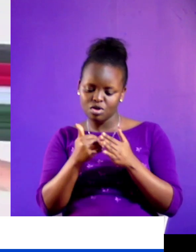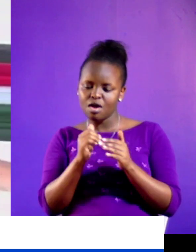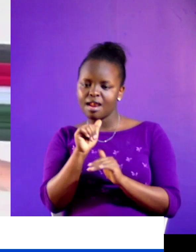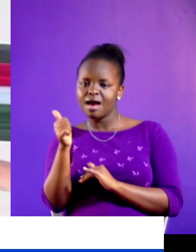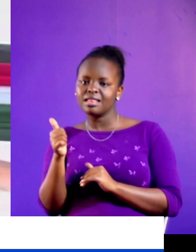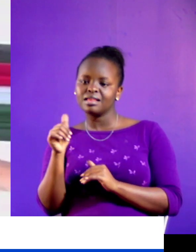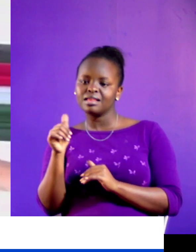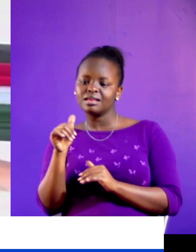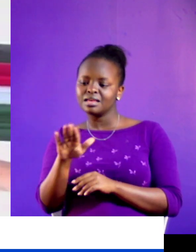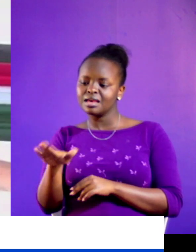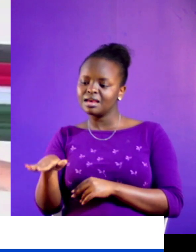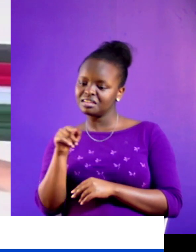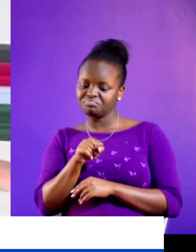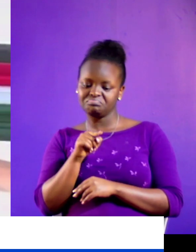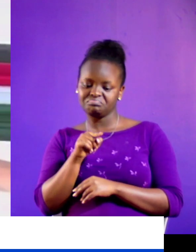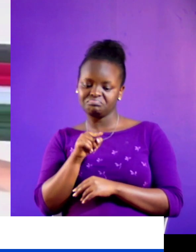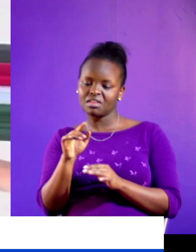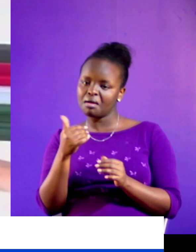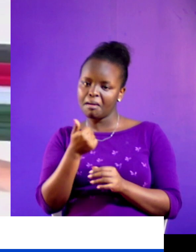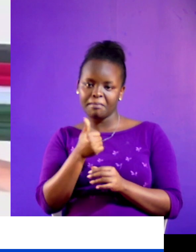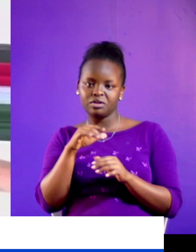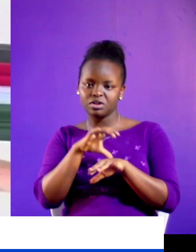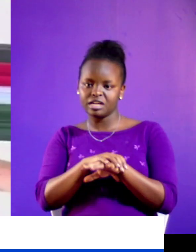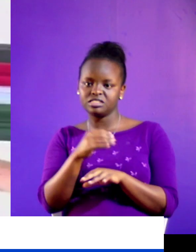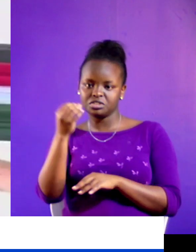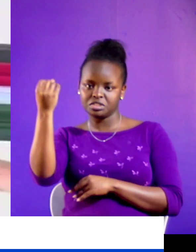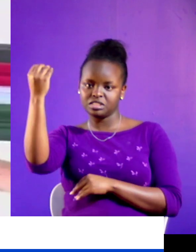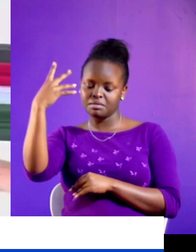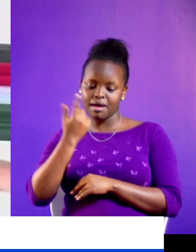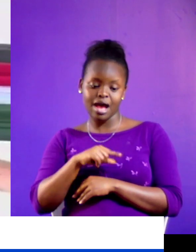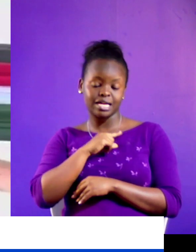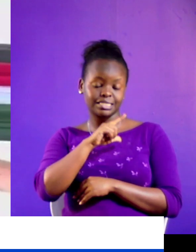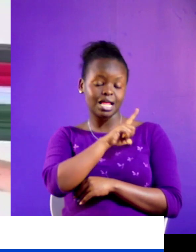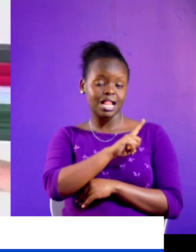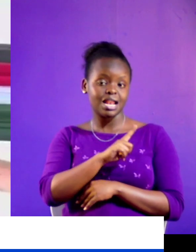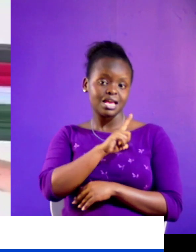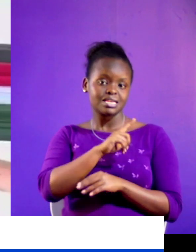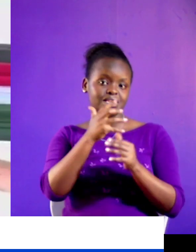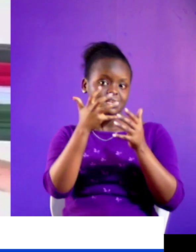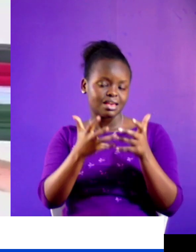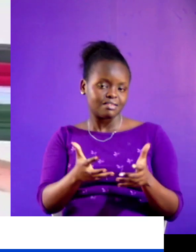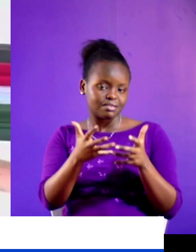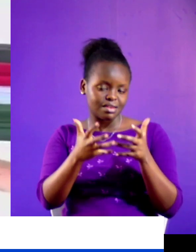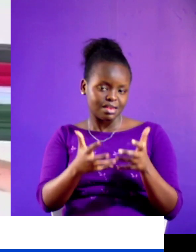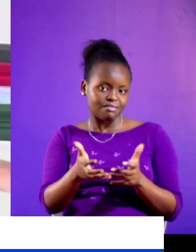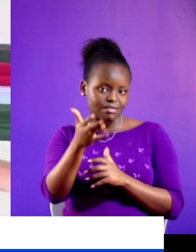wako eneo hili hawajapata stima. Sisi tumebahatika sana kwa